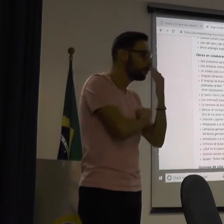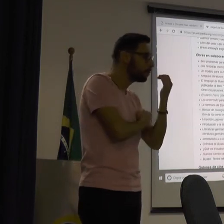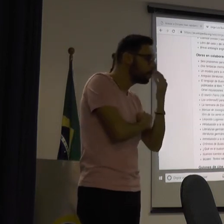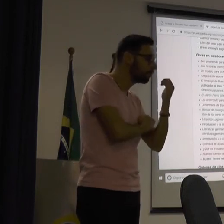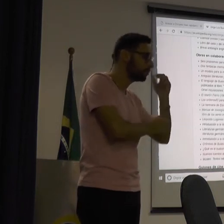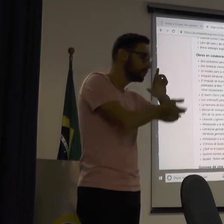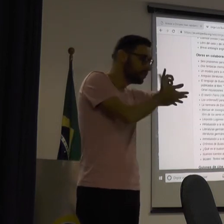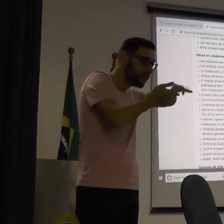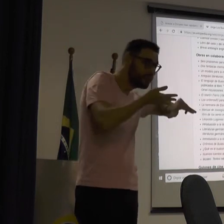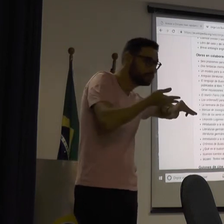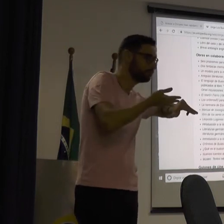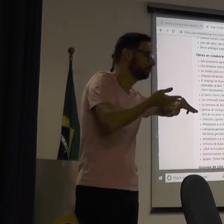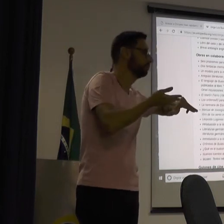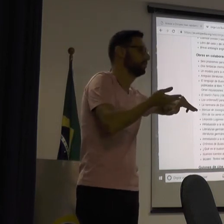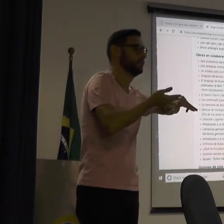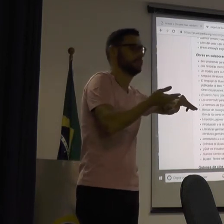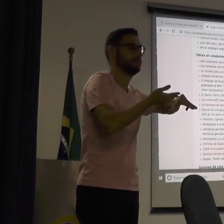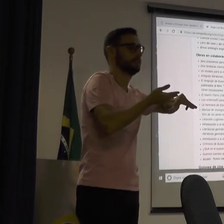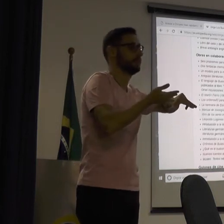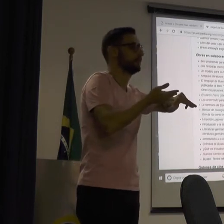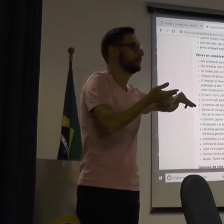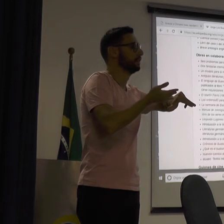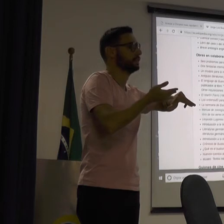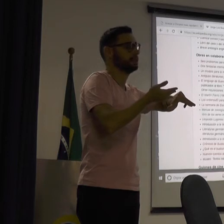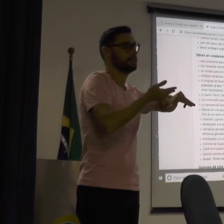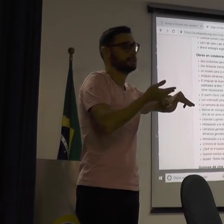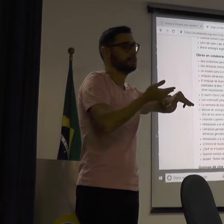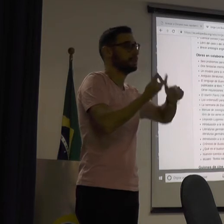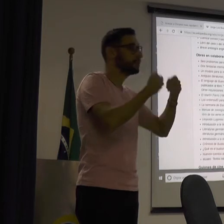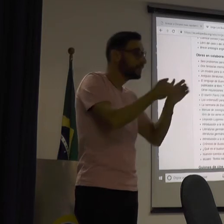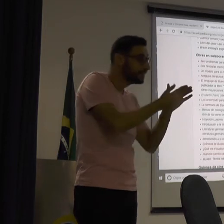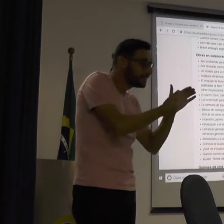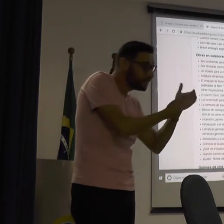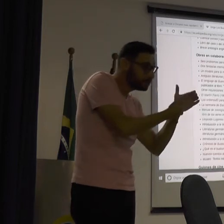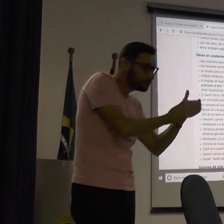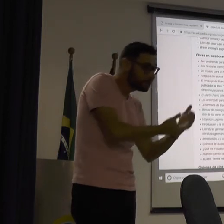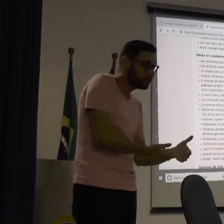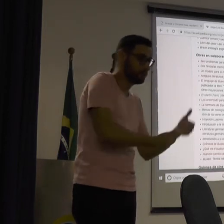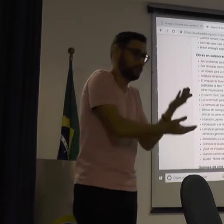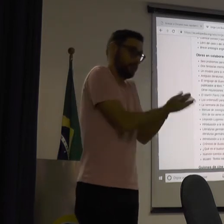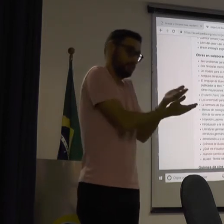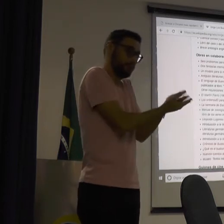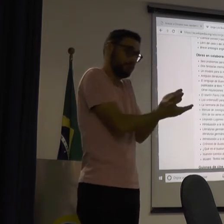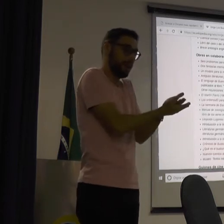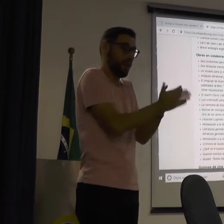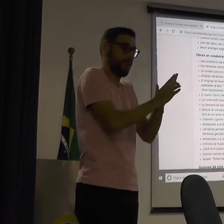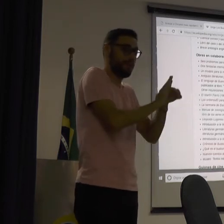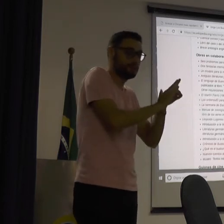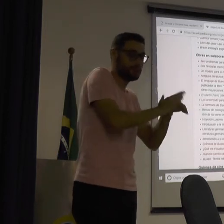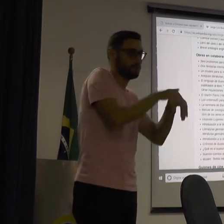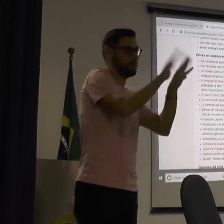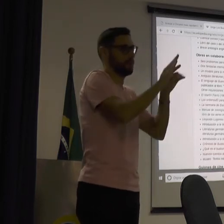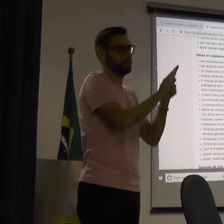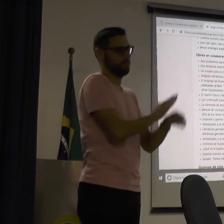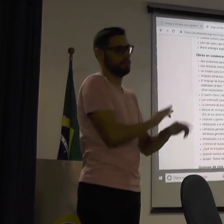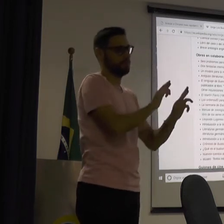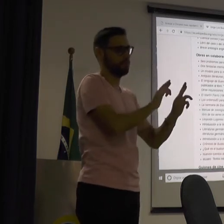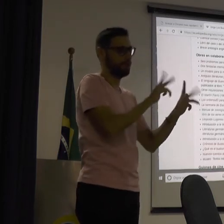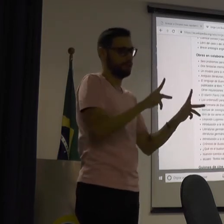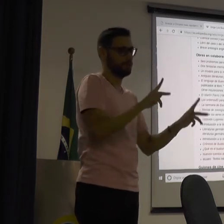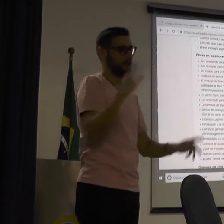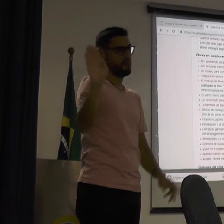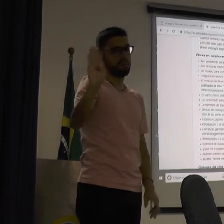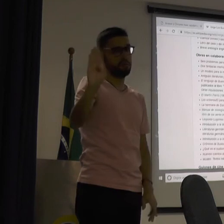que eu entre na história da terminologia, de certos conceitos. Então aí o